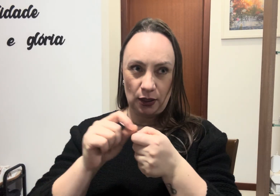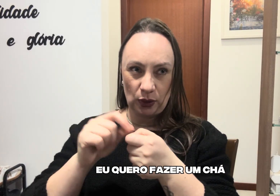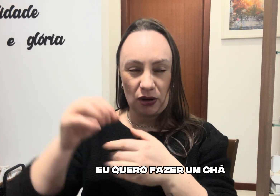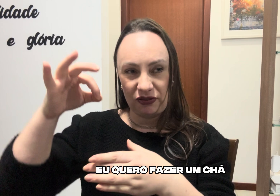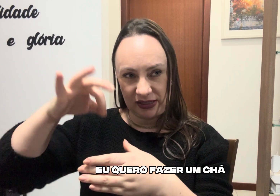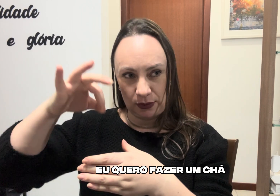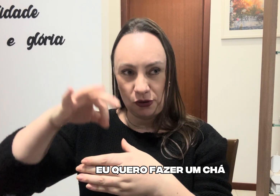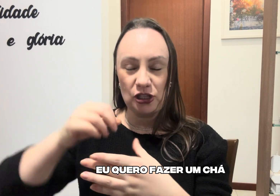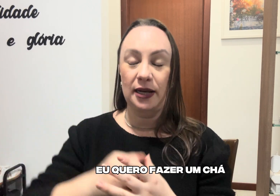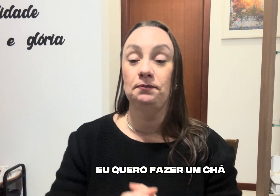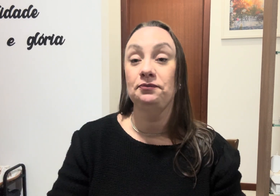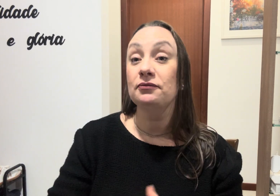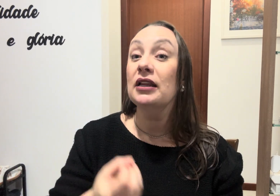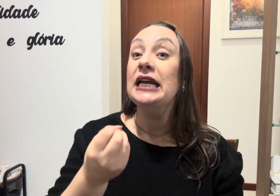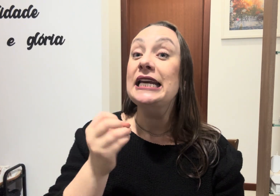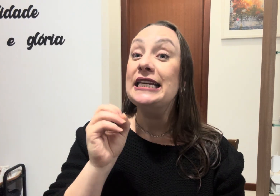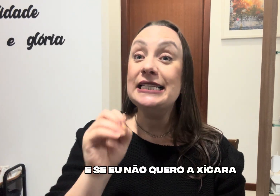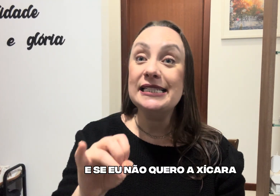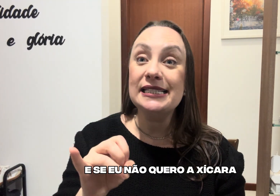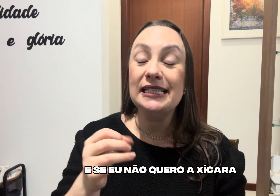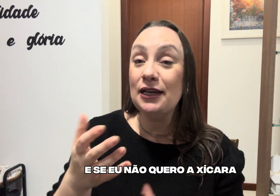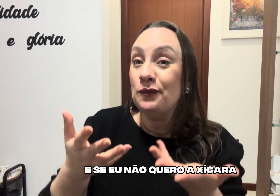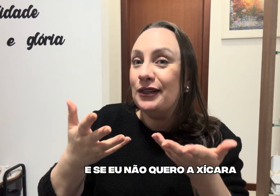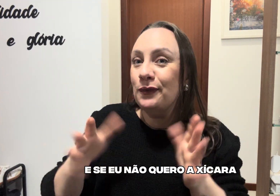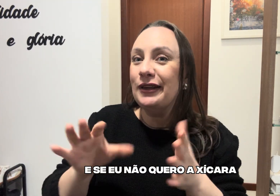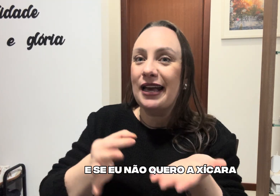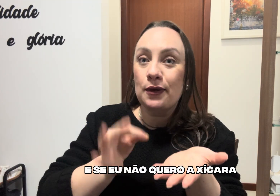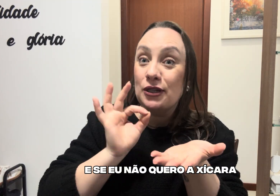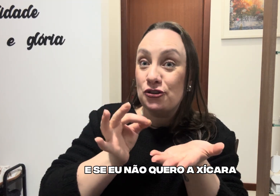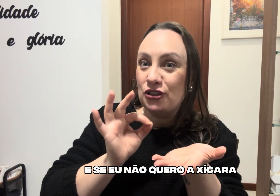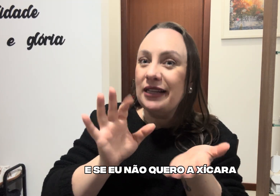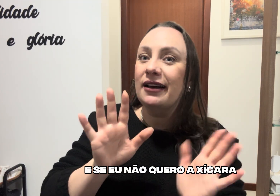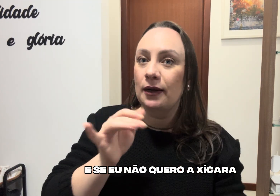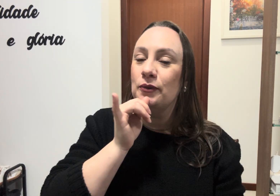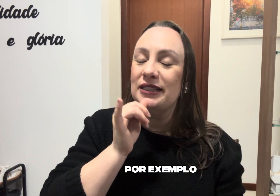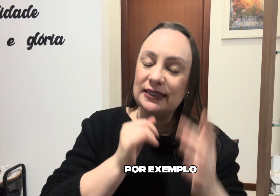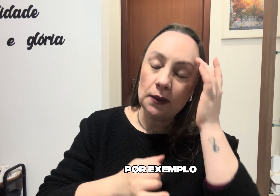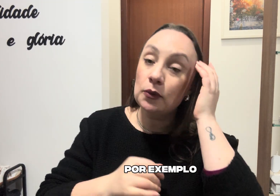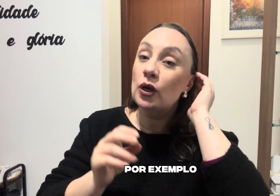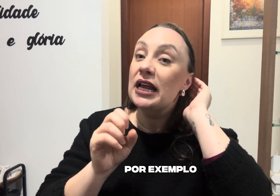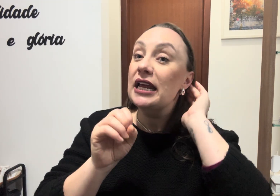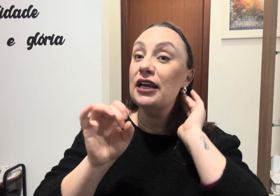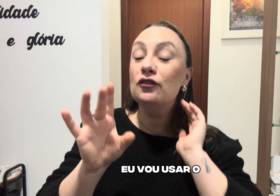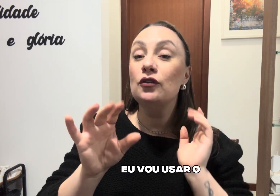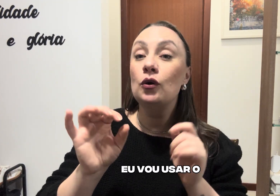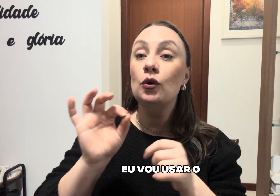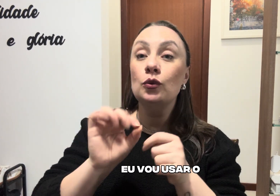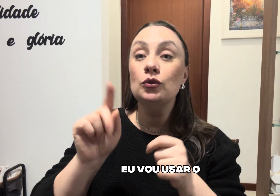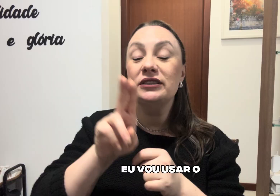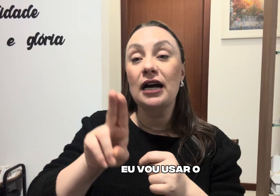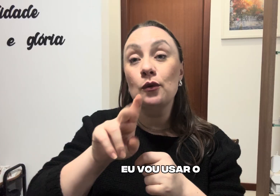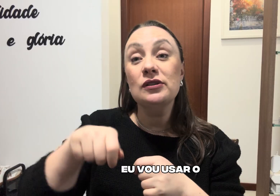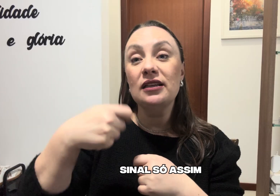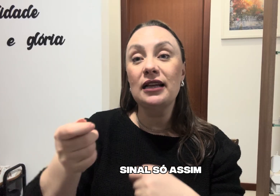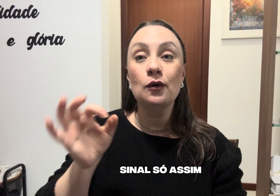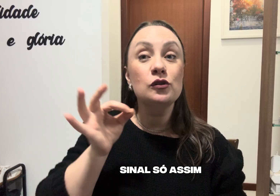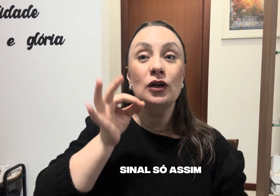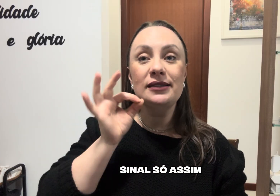quero fazer um chá. E se eu não quero a xícara, por exemplo, eu vou usar o sinal só assim,